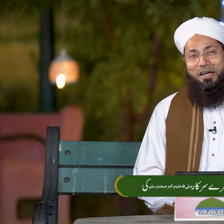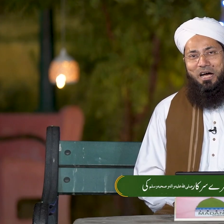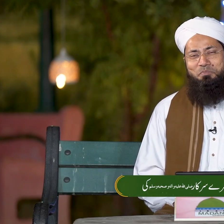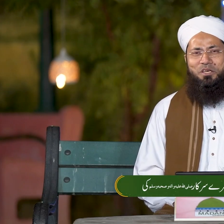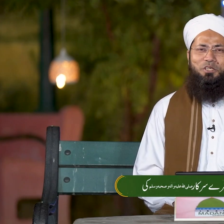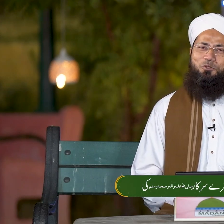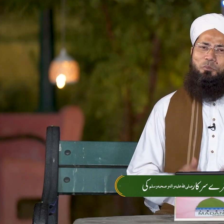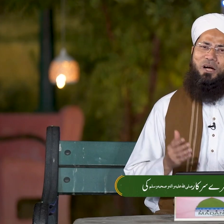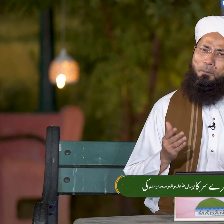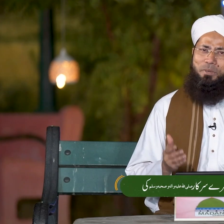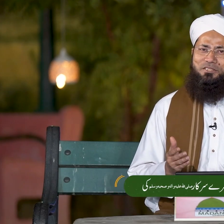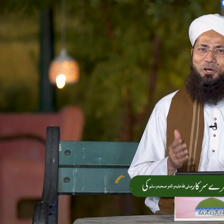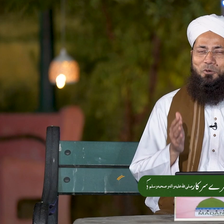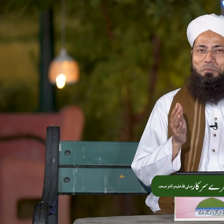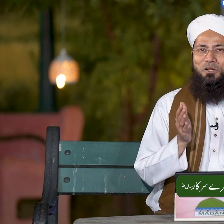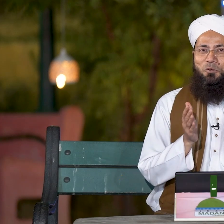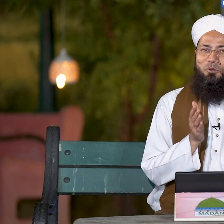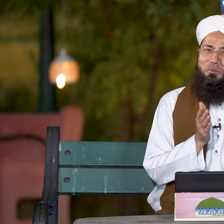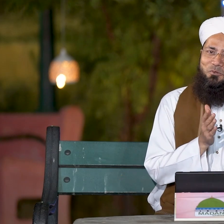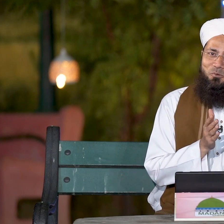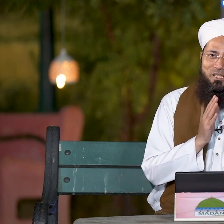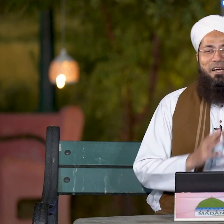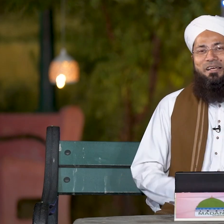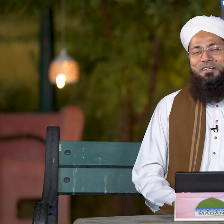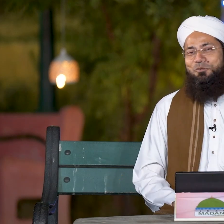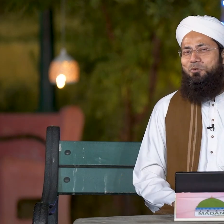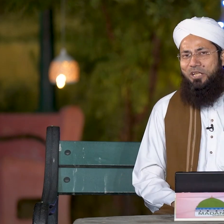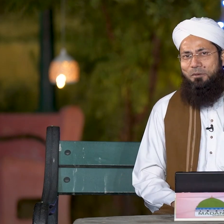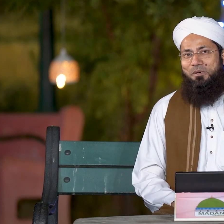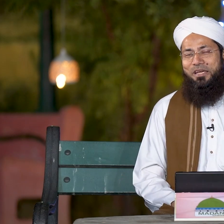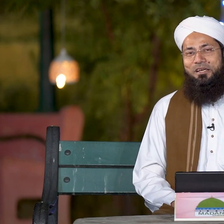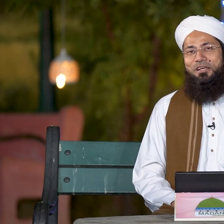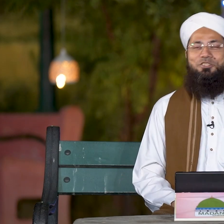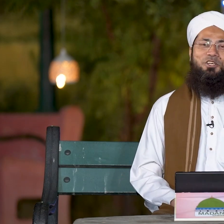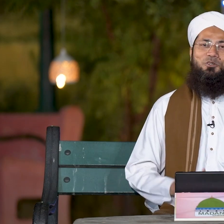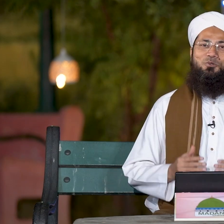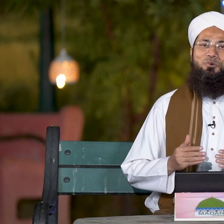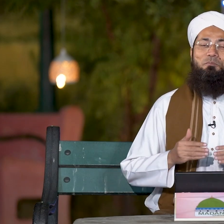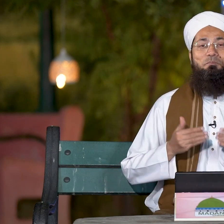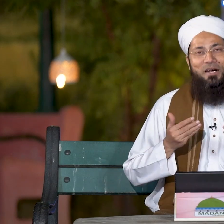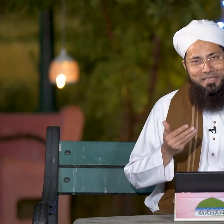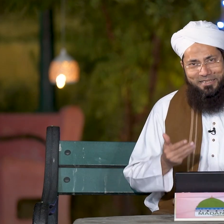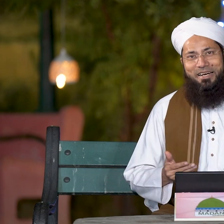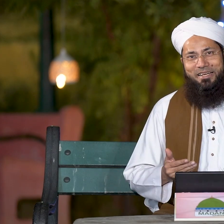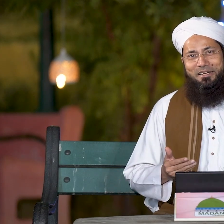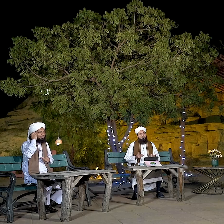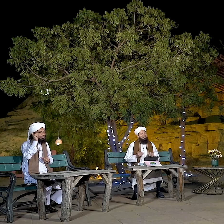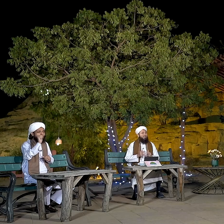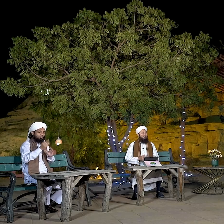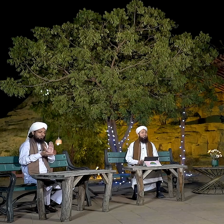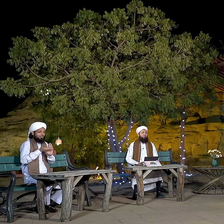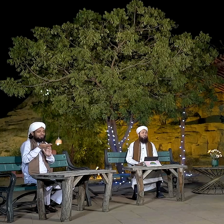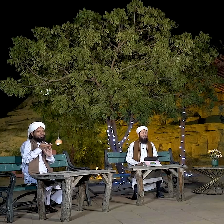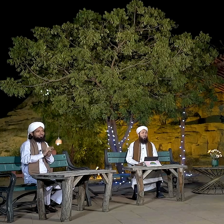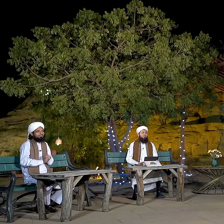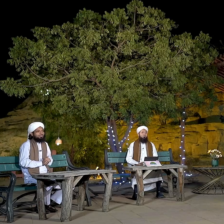سننے والا عشق و محبت سے ان باتوں کو جب سنتا ہے تو دل میں عشق رسول بڑھ جاتا ہے۔ پیارے آقا